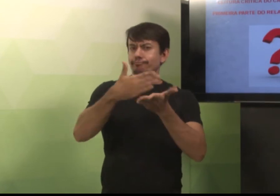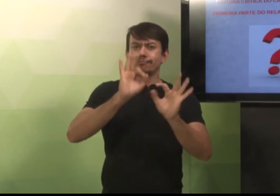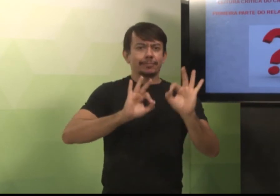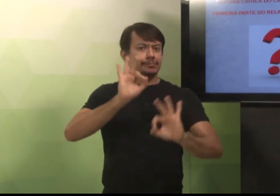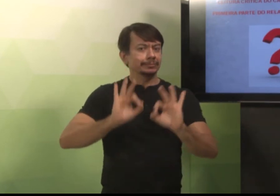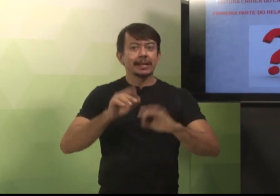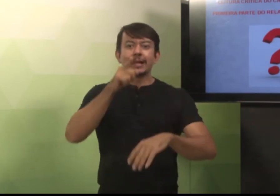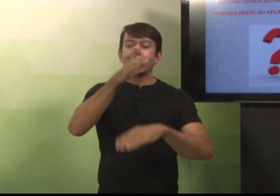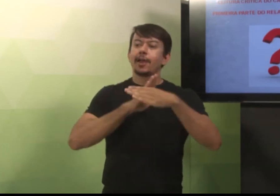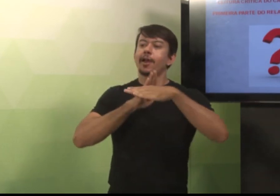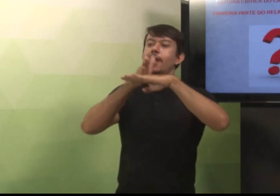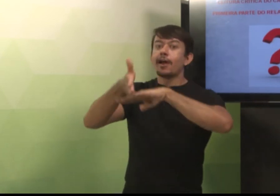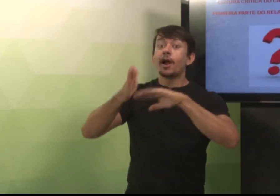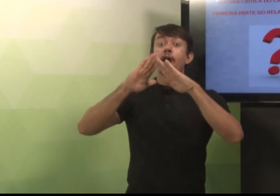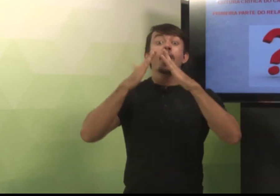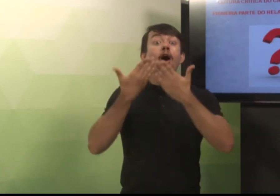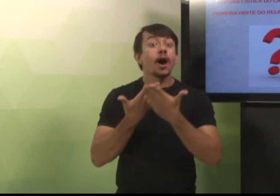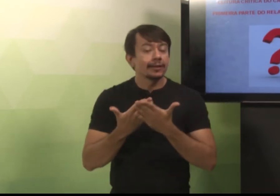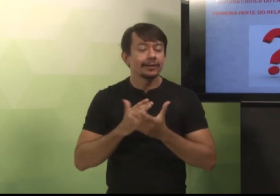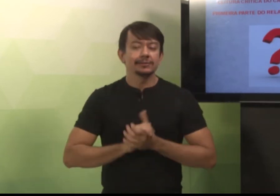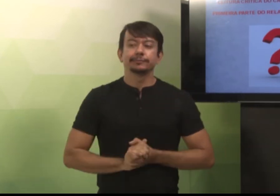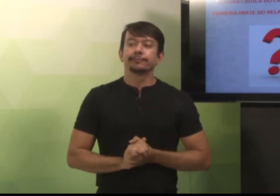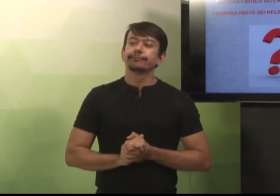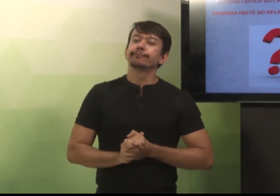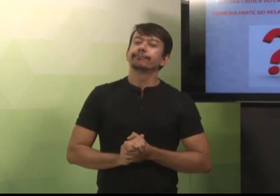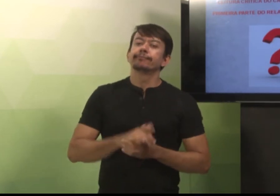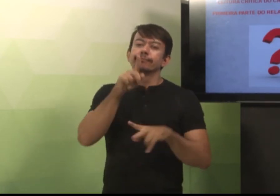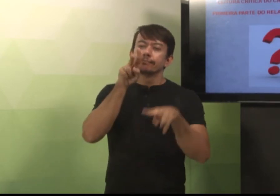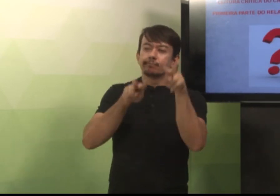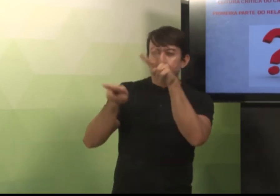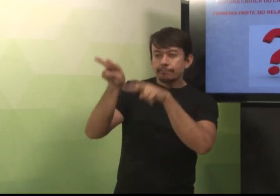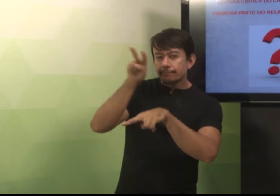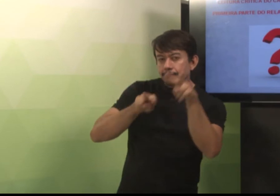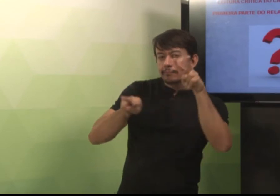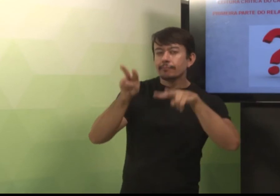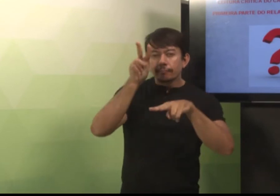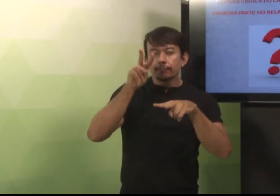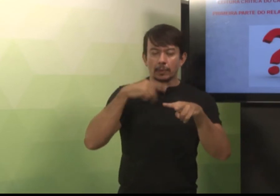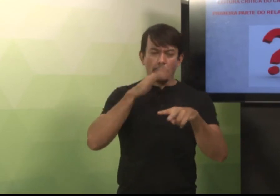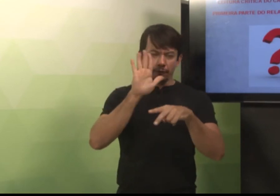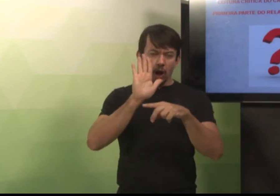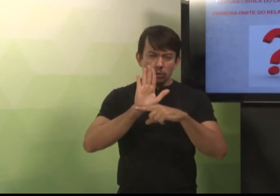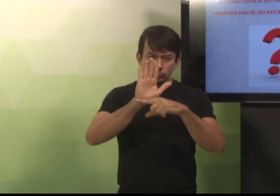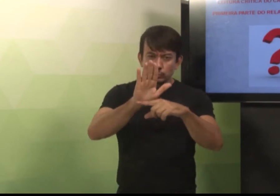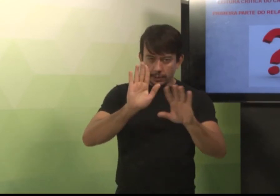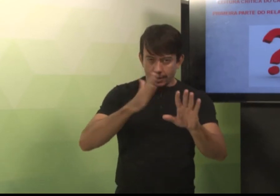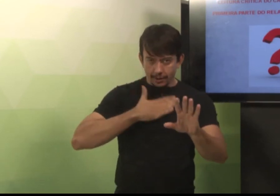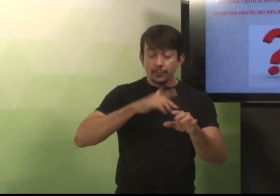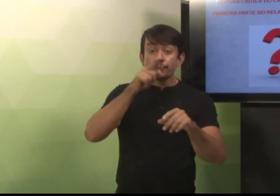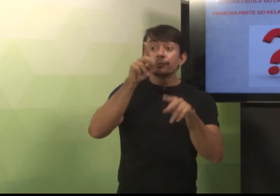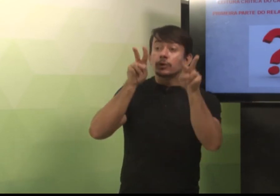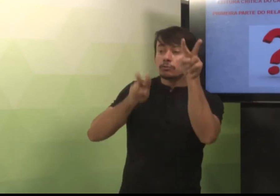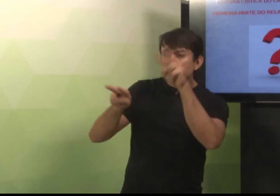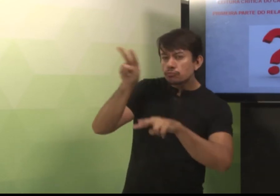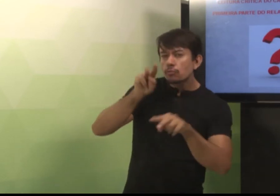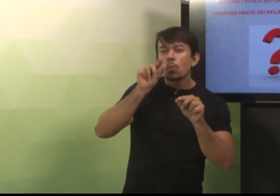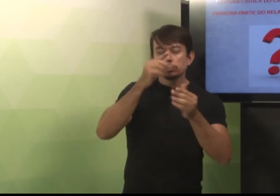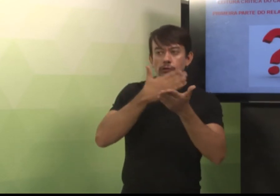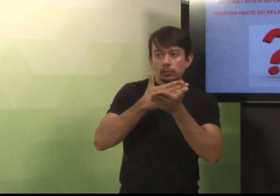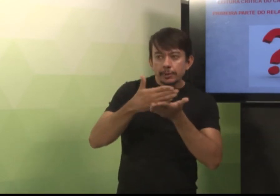a escrever, você já pode começar a preparar isso. Ao ir na escola, você começa a analisar. Eu vou ajudá-lo, pode